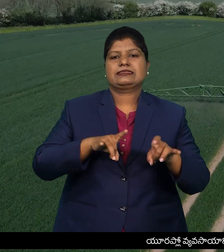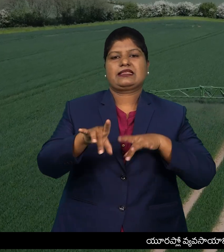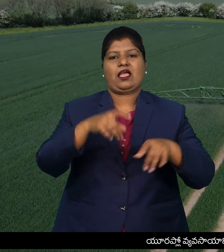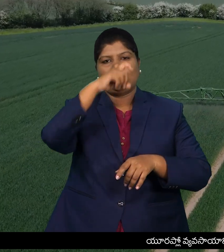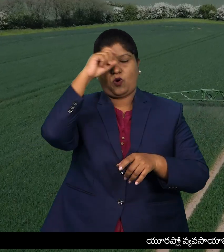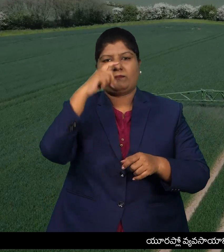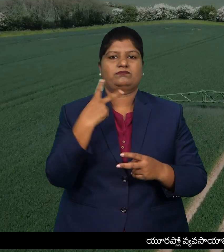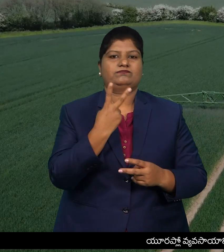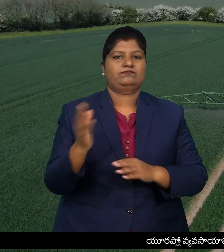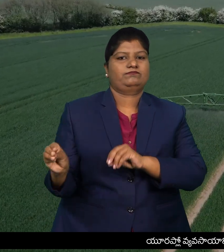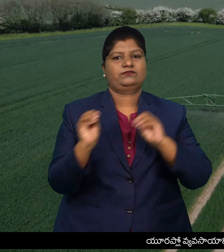నెట్టింది.